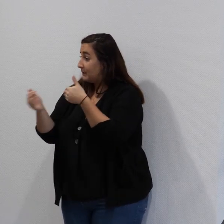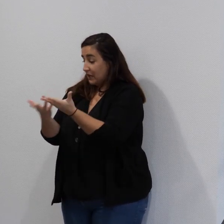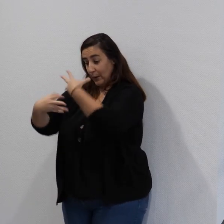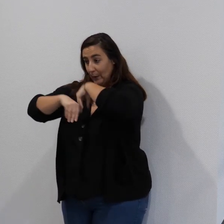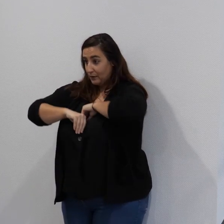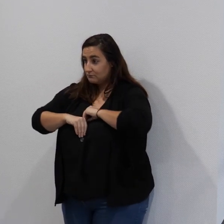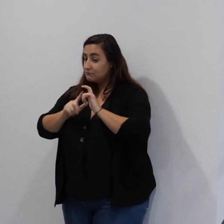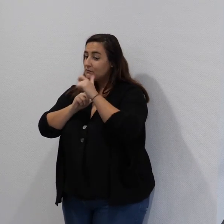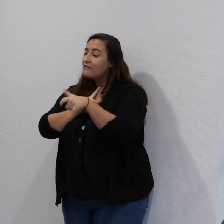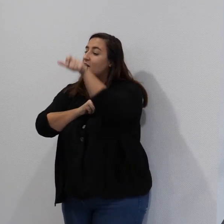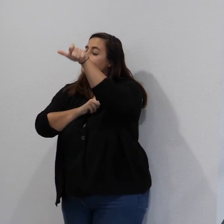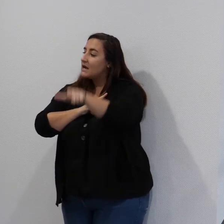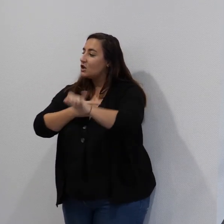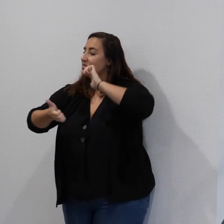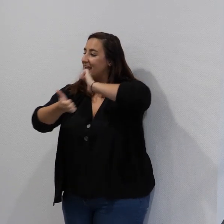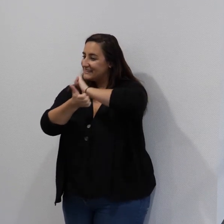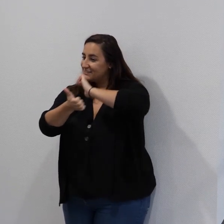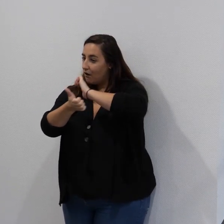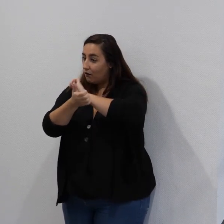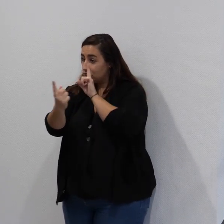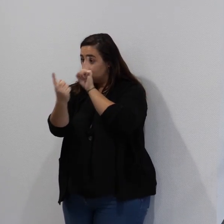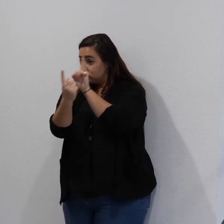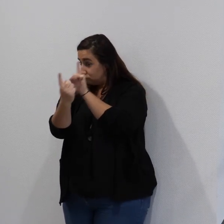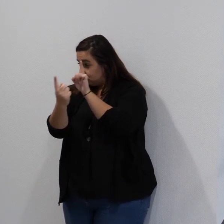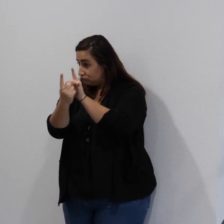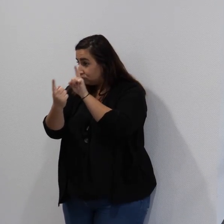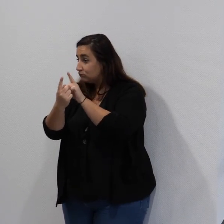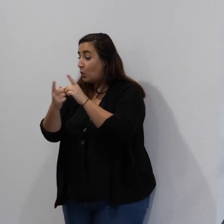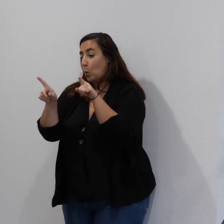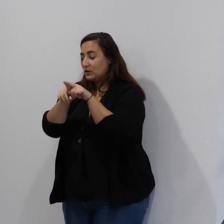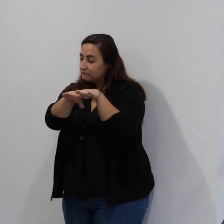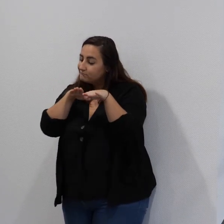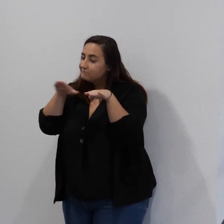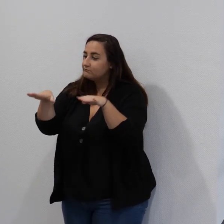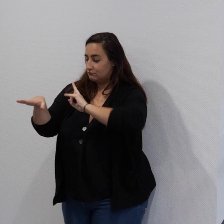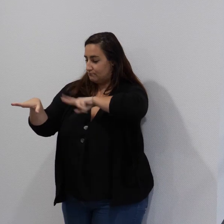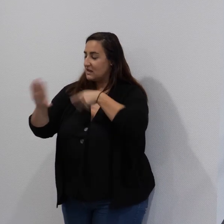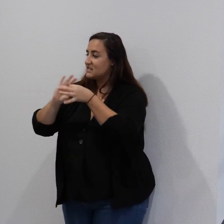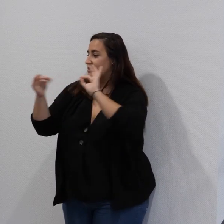des éditeurs et aussi à écrire mes propres histoires.